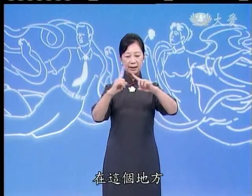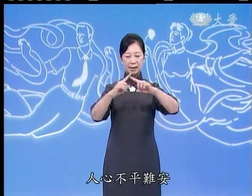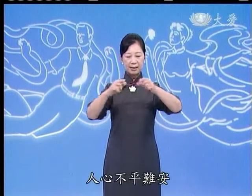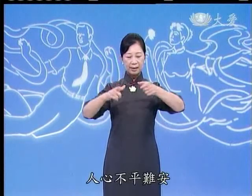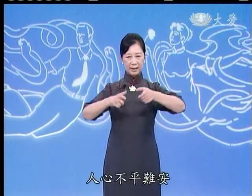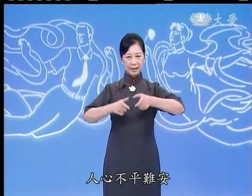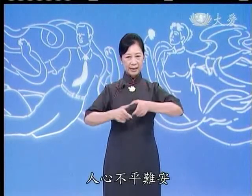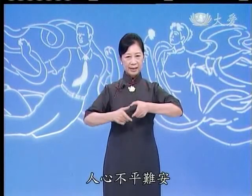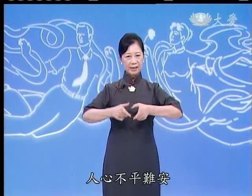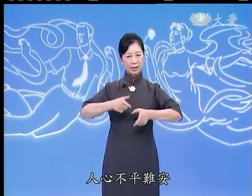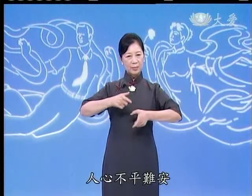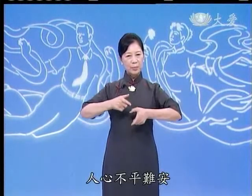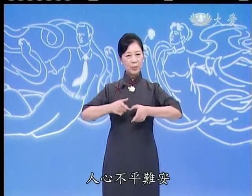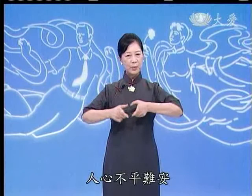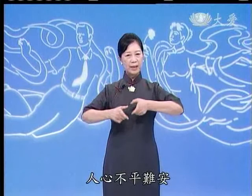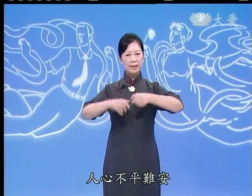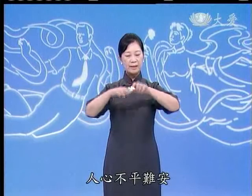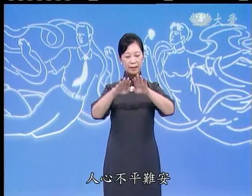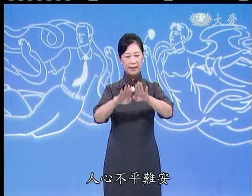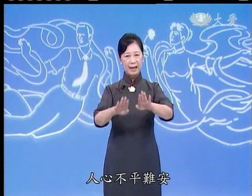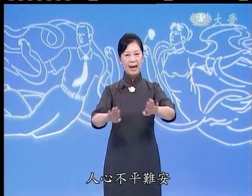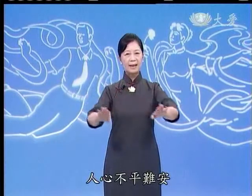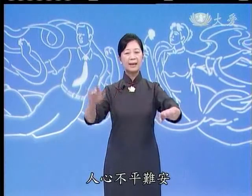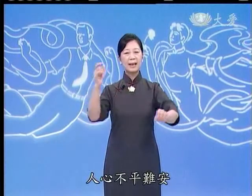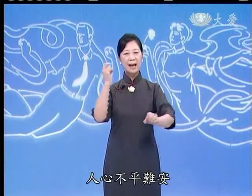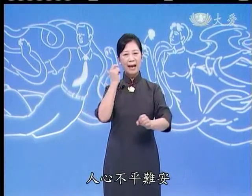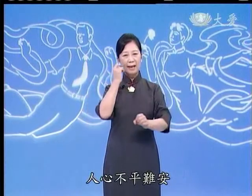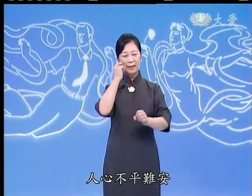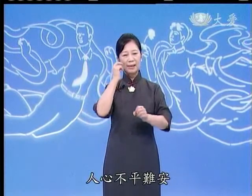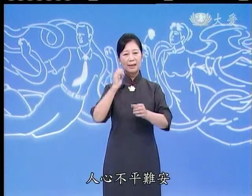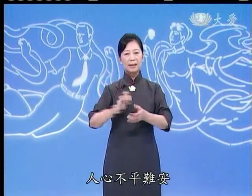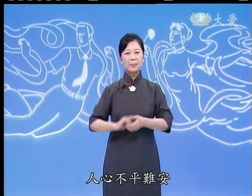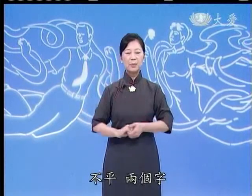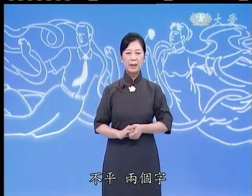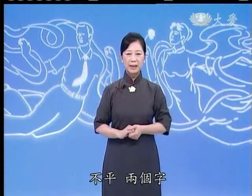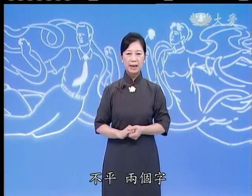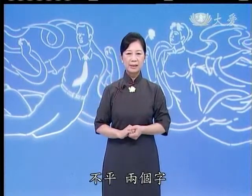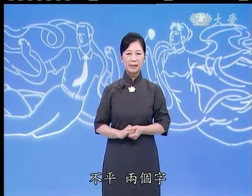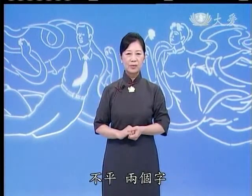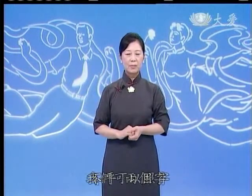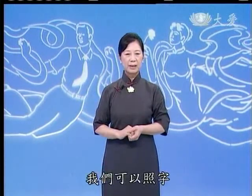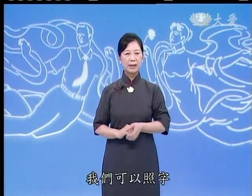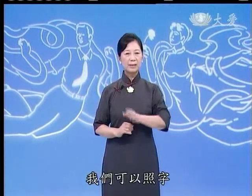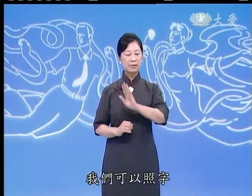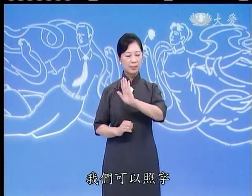人心不平难安，那不平两个字我们可以照是